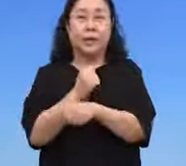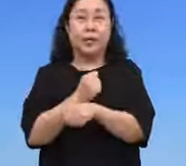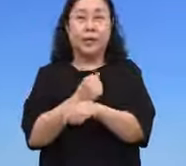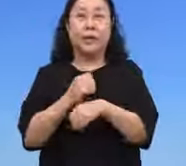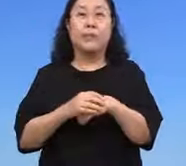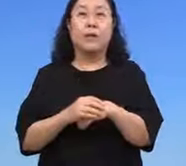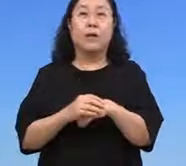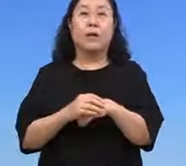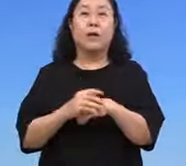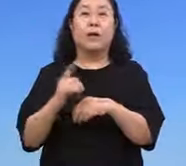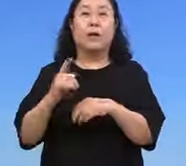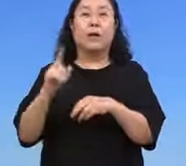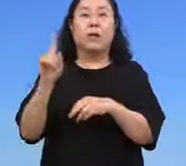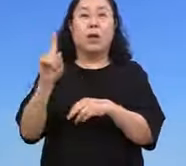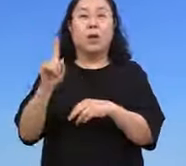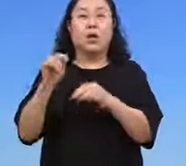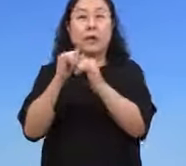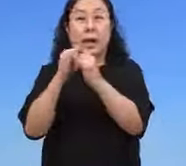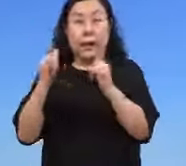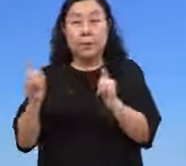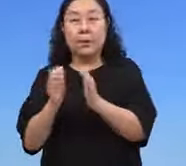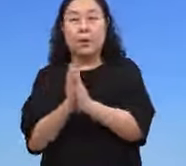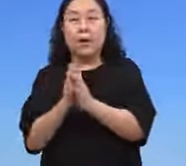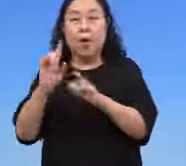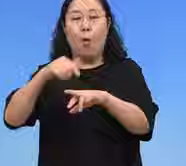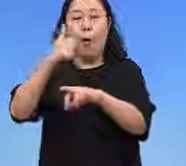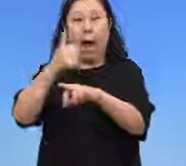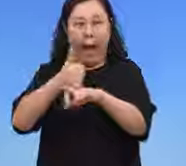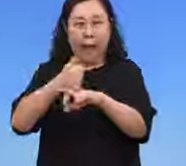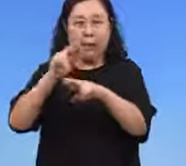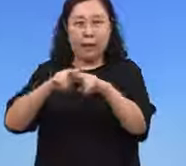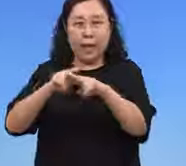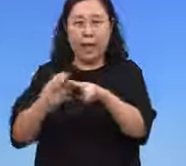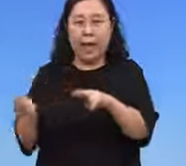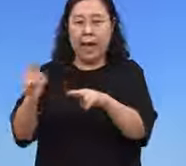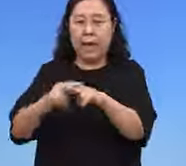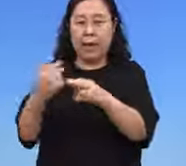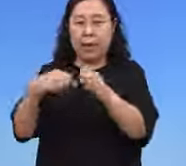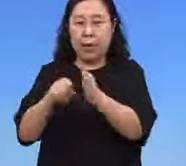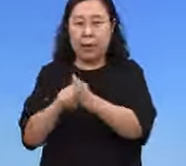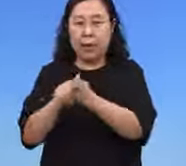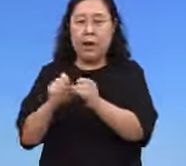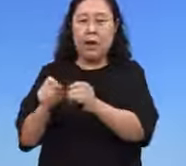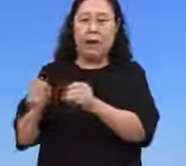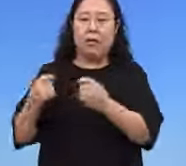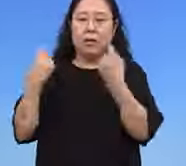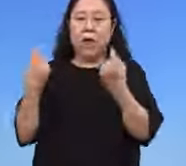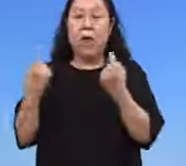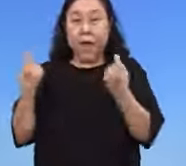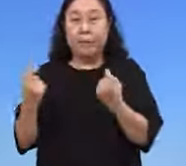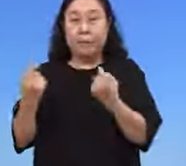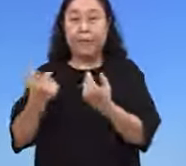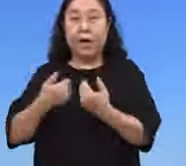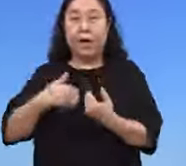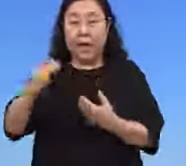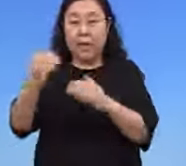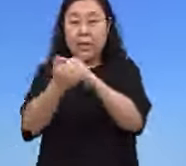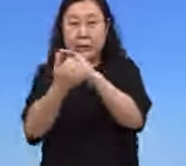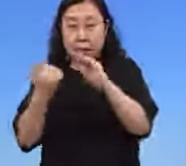출신의 어떤 사람이 왕위를 받으러 먼 나라로 이렇게 길을 떠나면서 자기 종 10사람을 불러